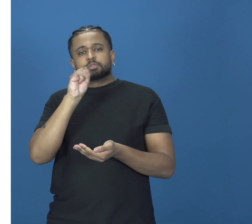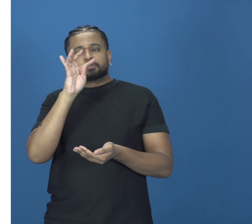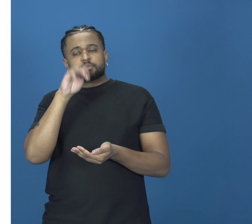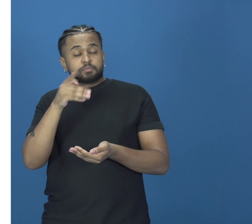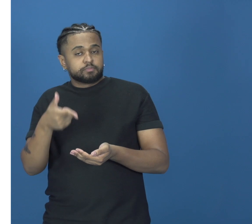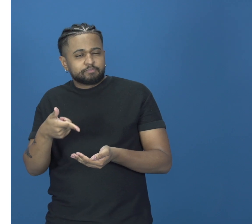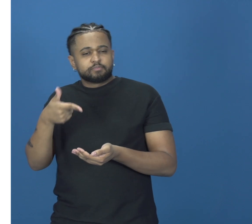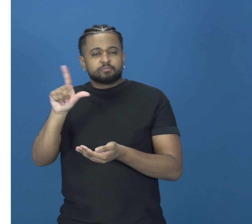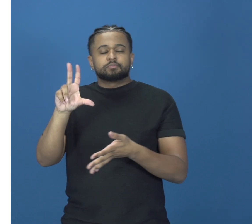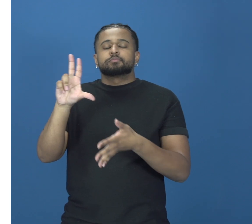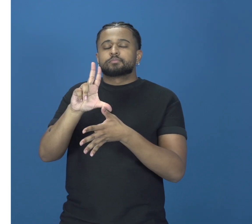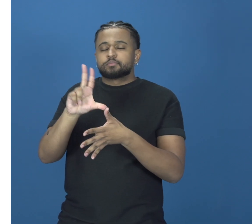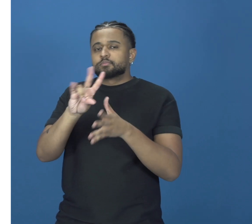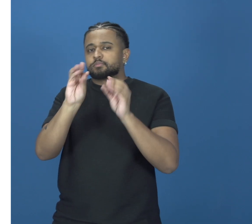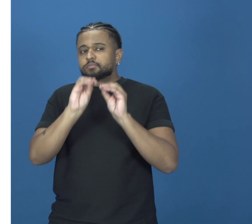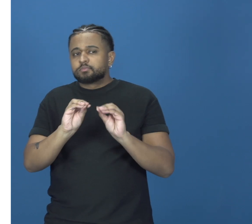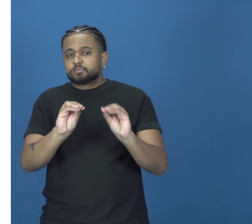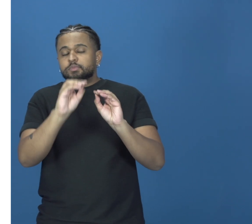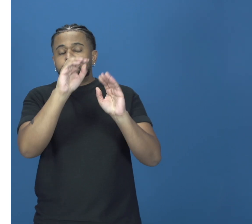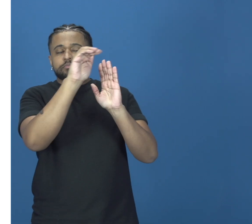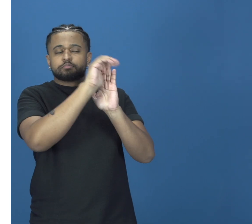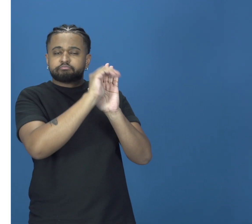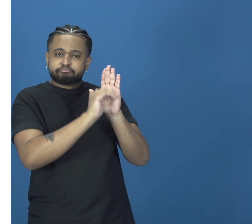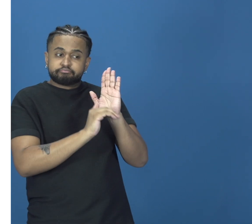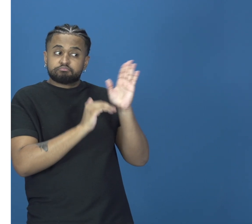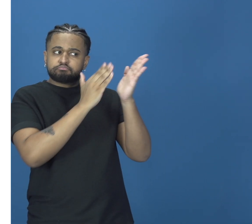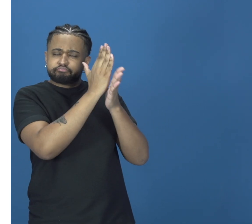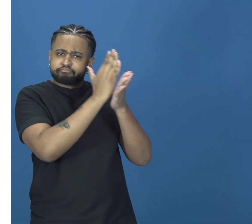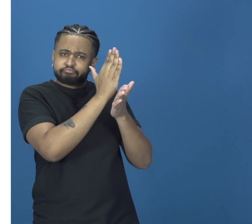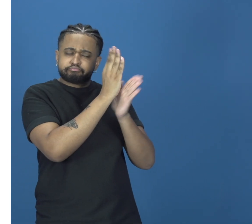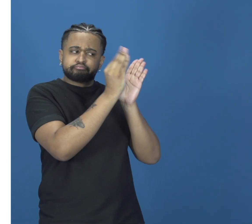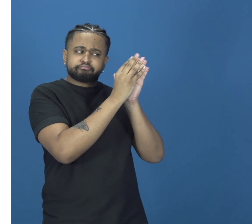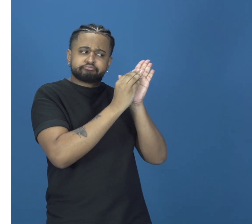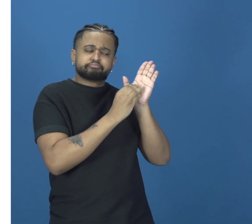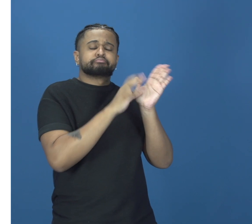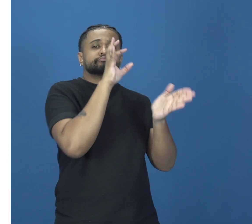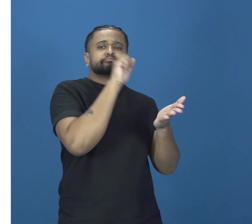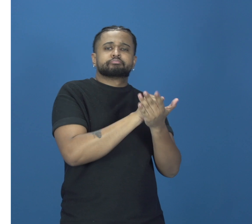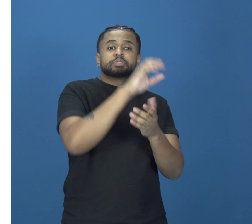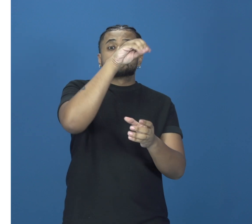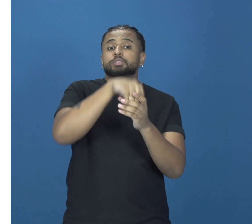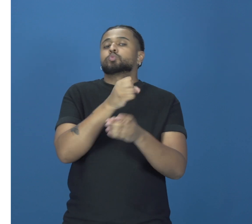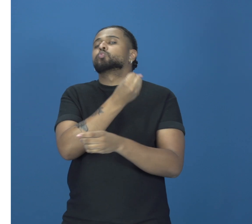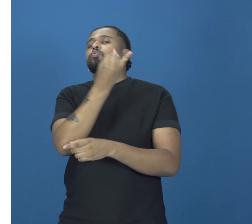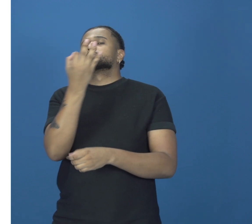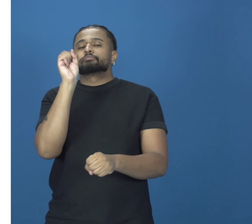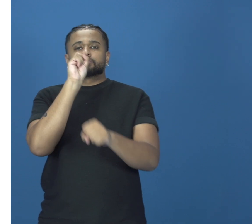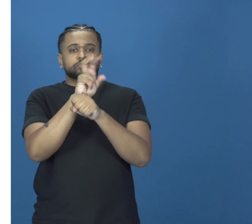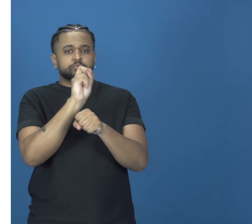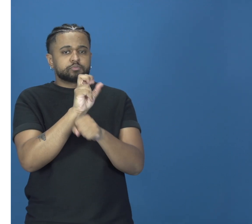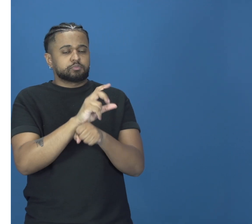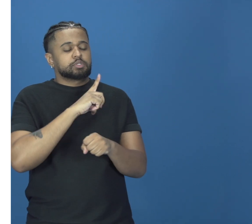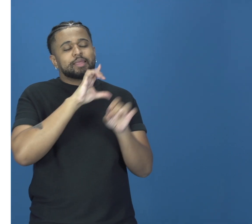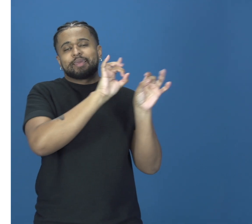item anterior, a UNILA publicará a relação de candidatos aprovados e cadastrados dentro do número de vagas